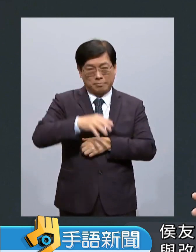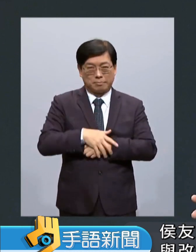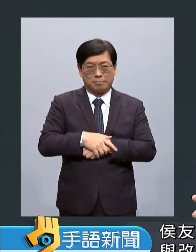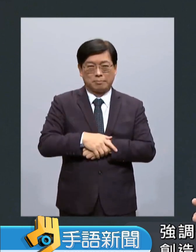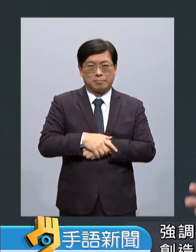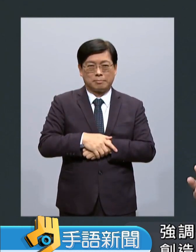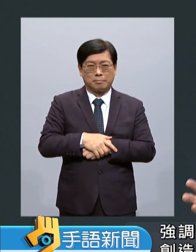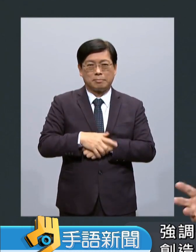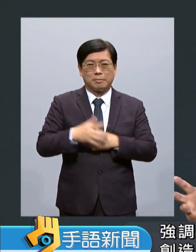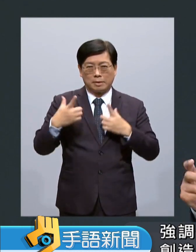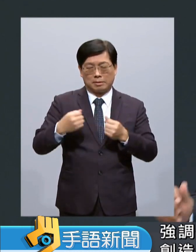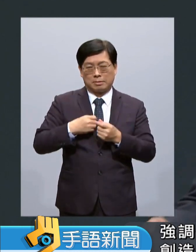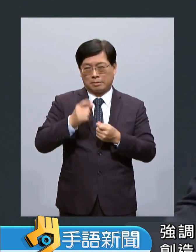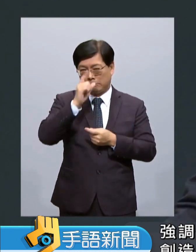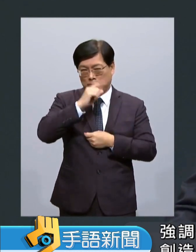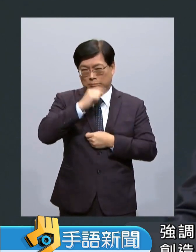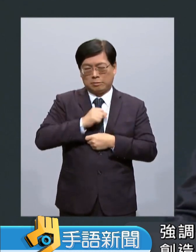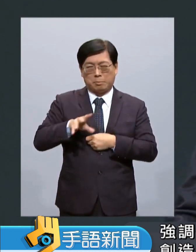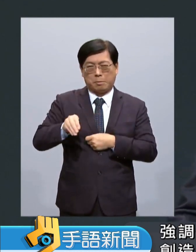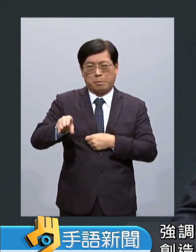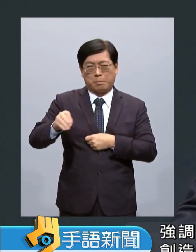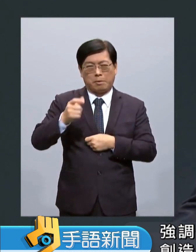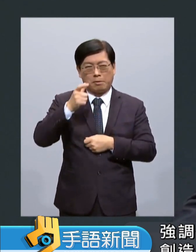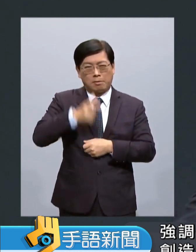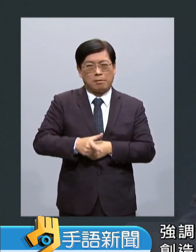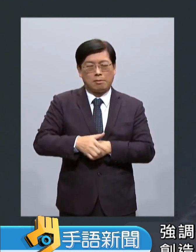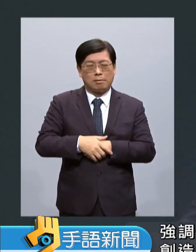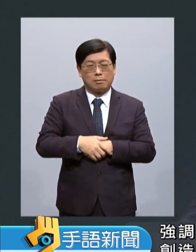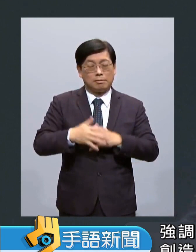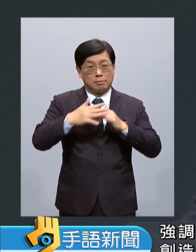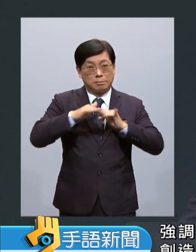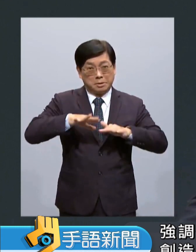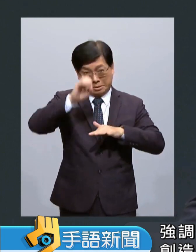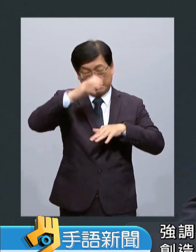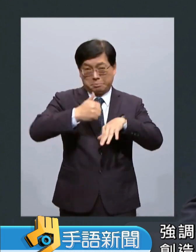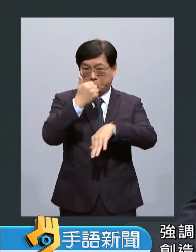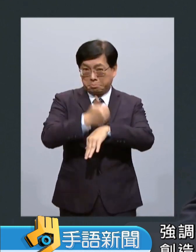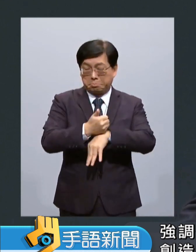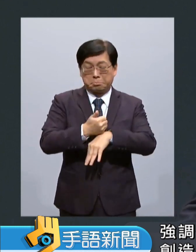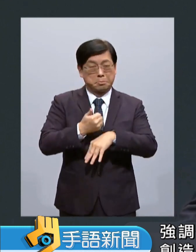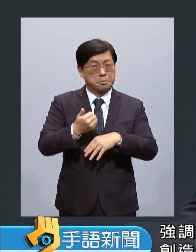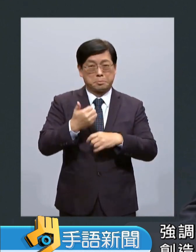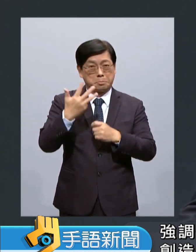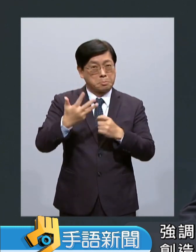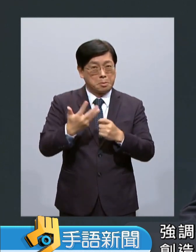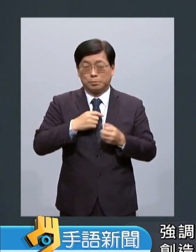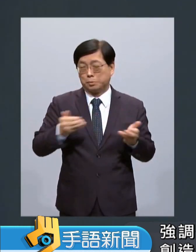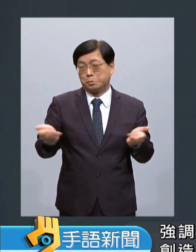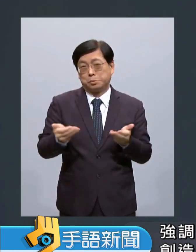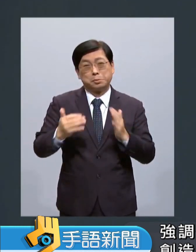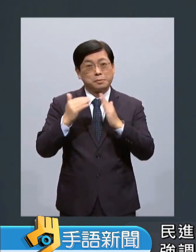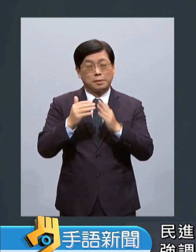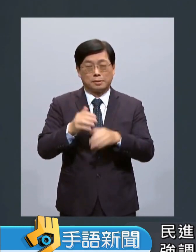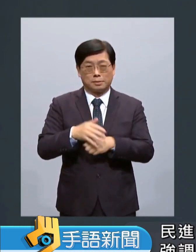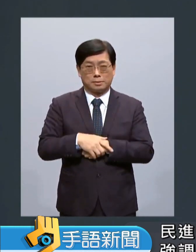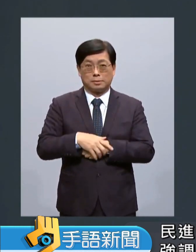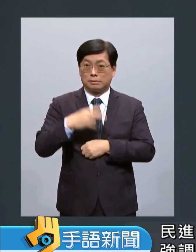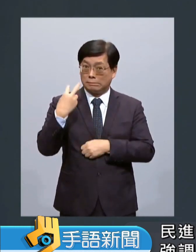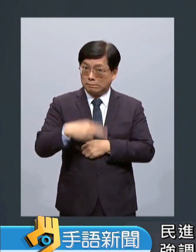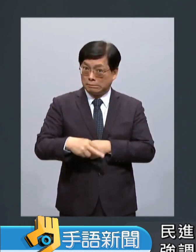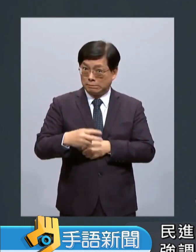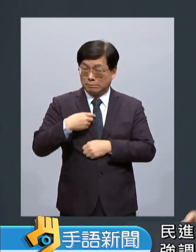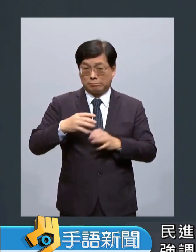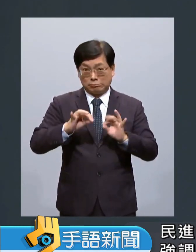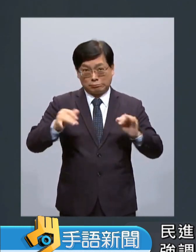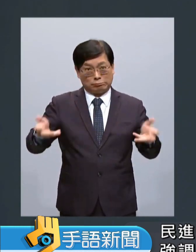3支箭，强调他当总统一定创造两岸和平，创造经济内阁，让台湾经济再起飞。民进党赖清德则在